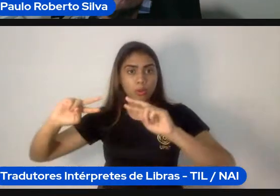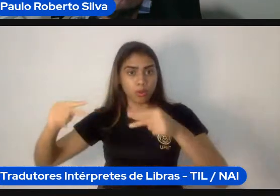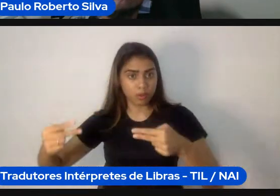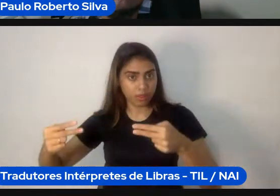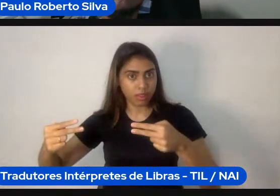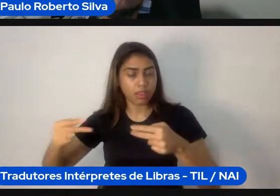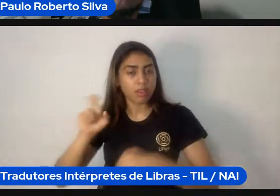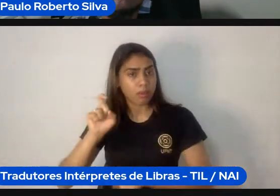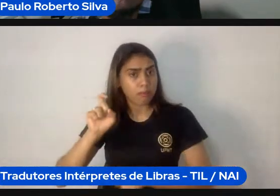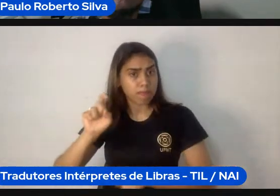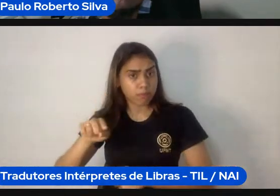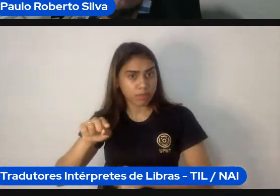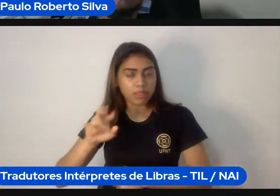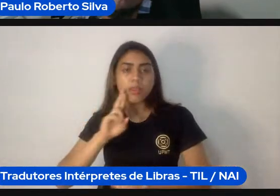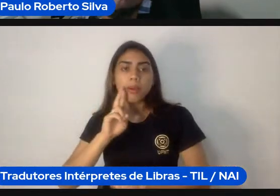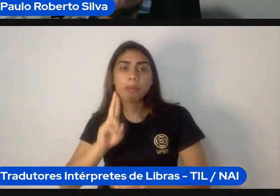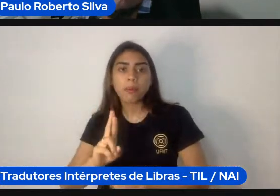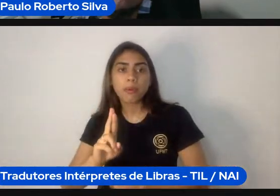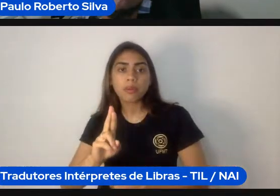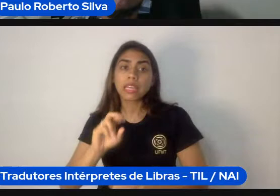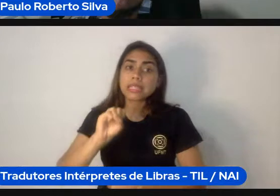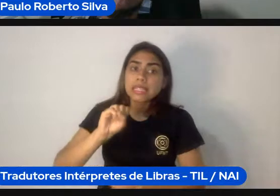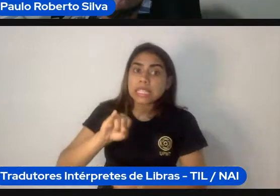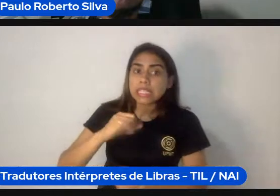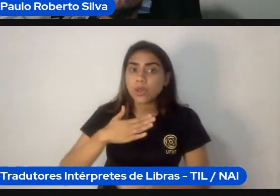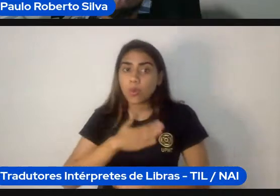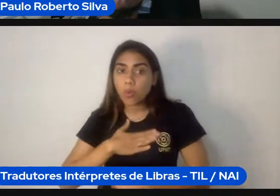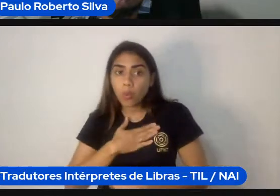isso. O terceiro bloco agora vai ser sobre...